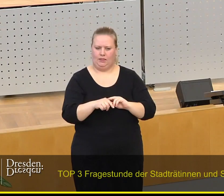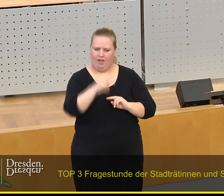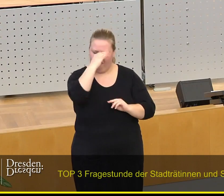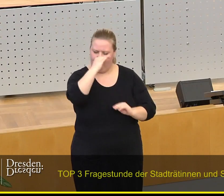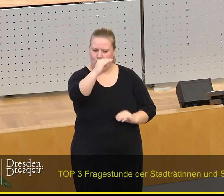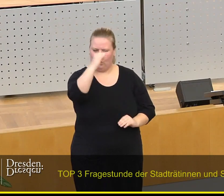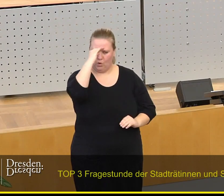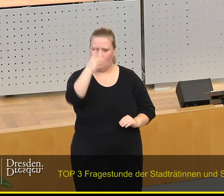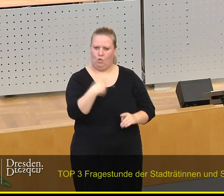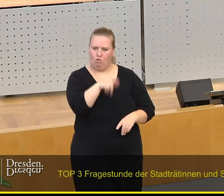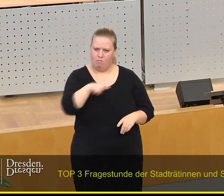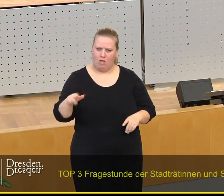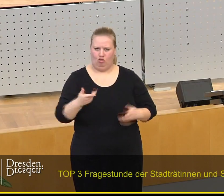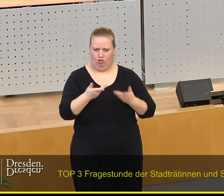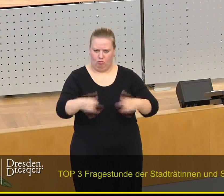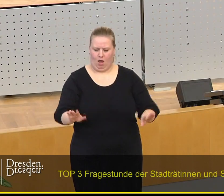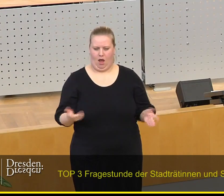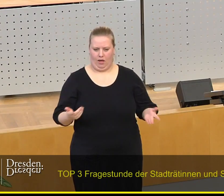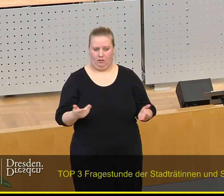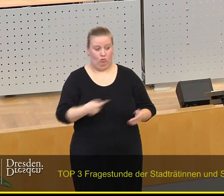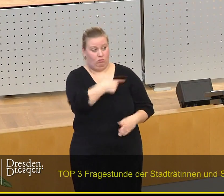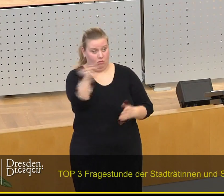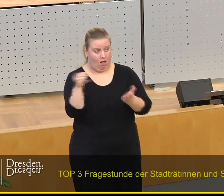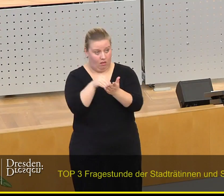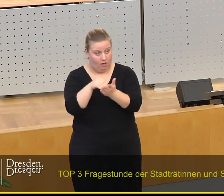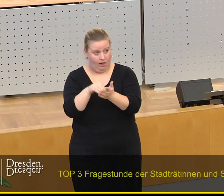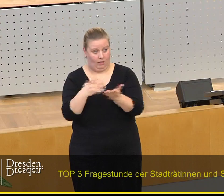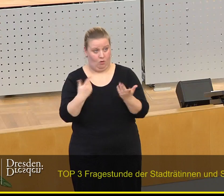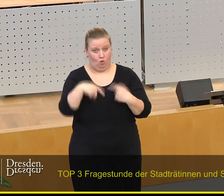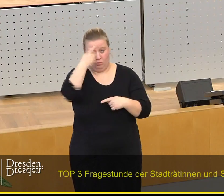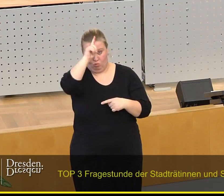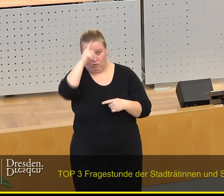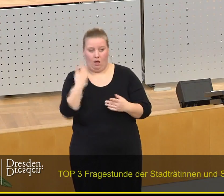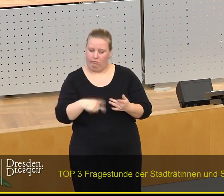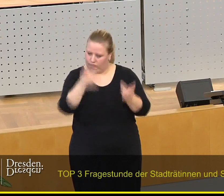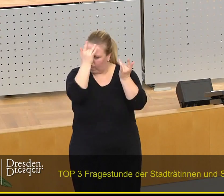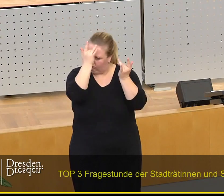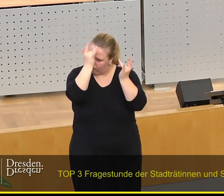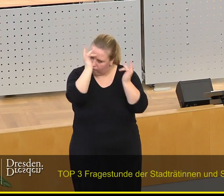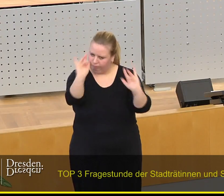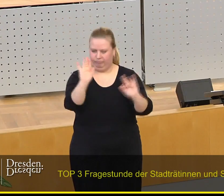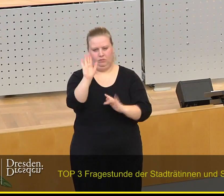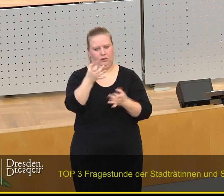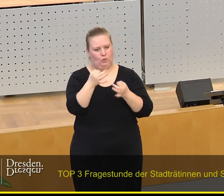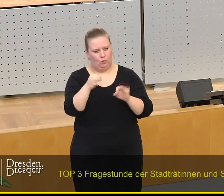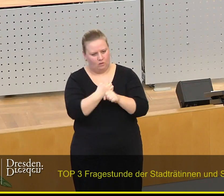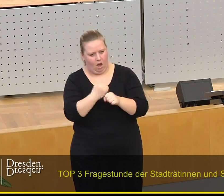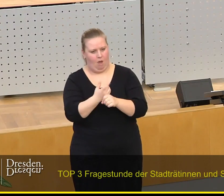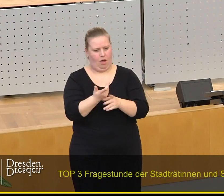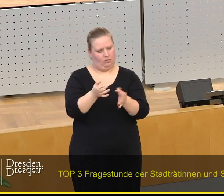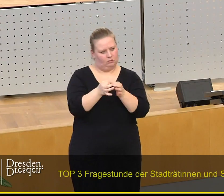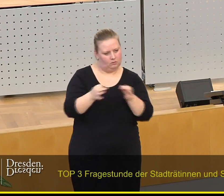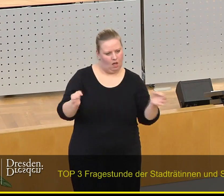gesetzt. Und allen Teilnehmern sowie auch allen Einsatzkräften der Polizei gehört unsere Anerkennung für ihre Leidenschaft, den Tag